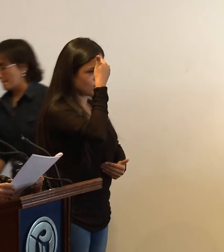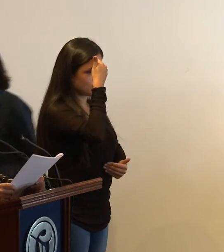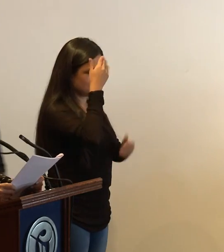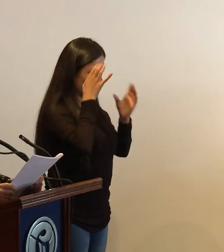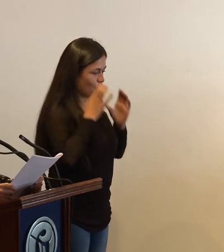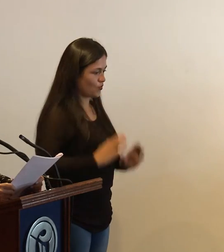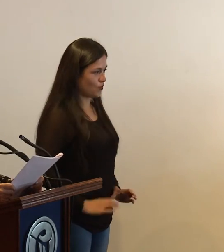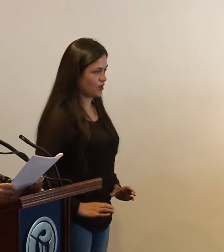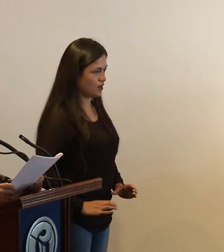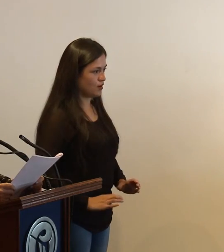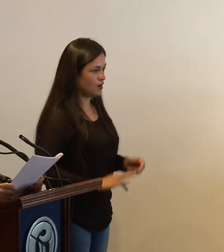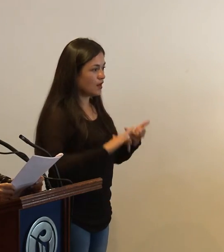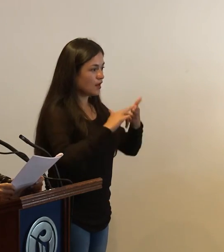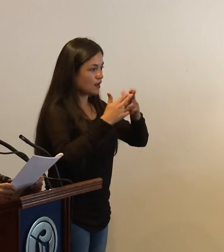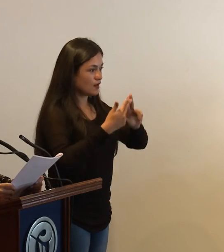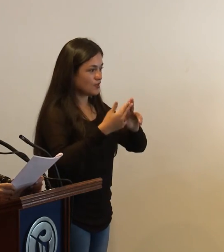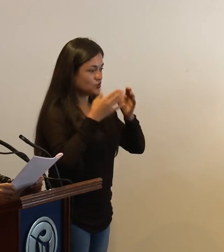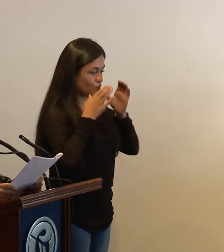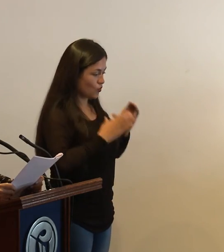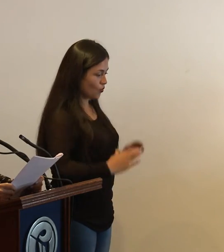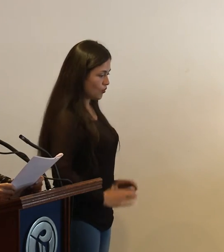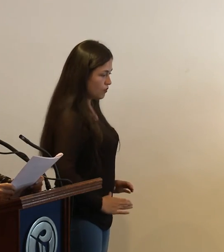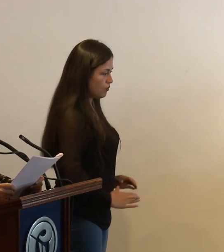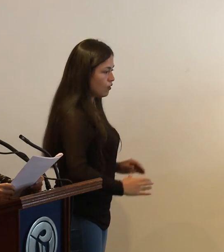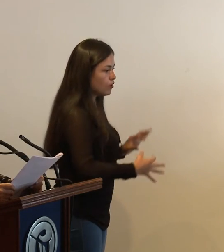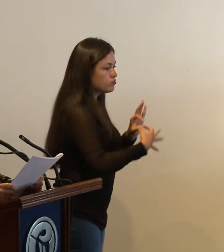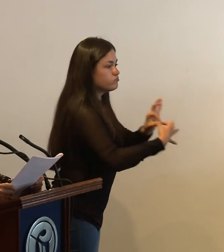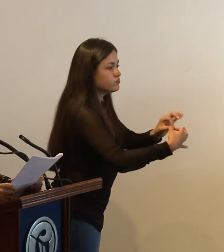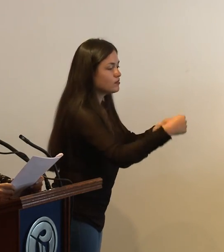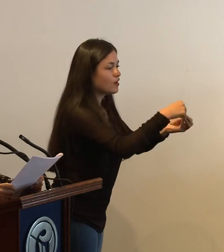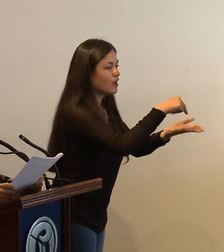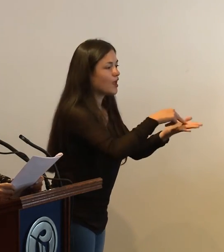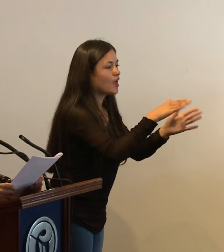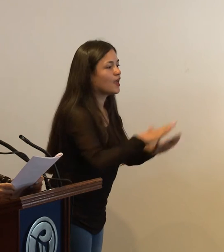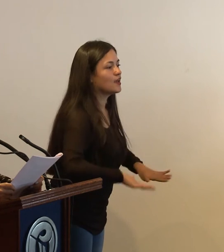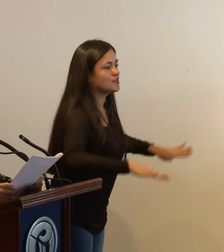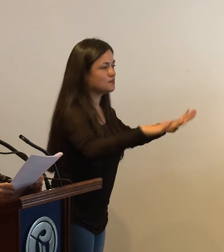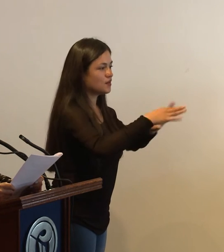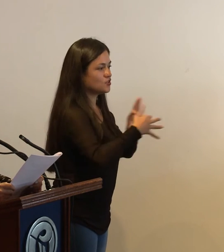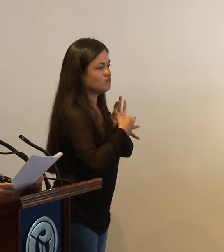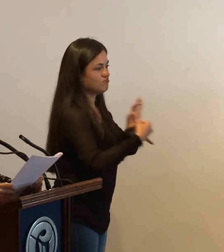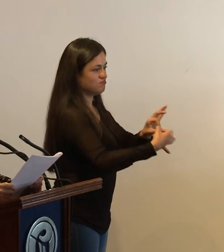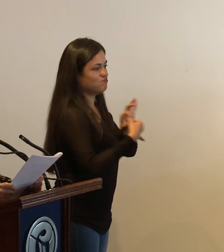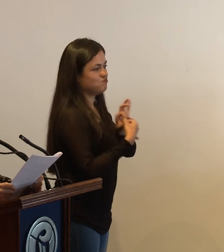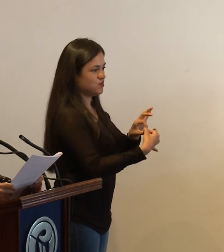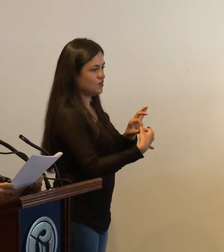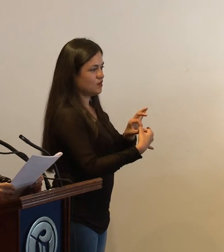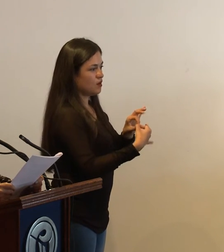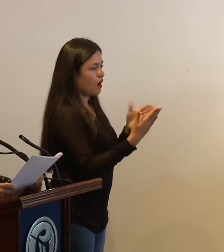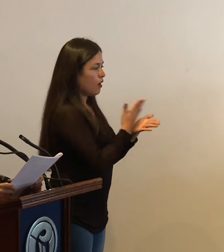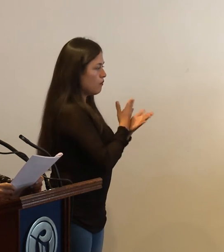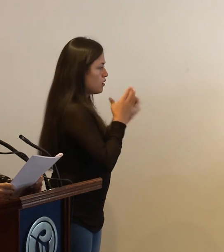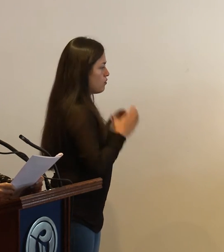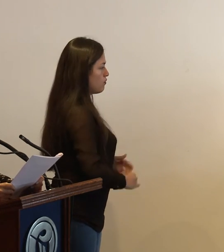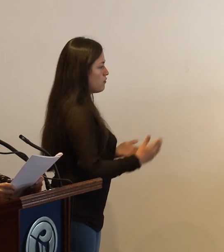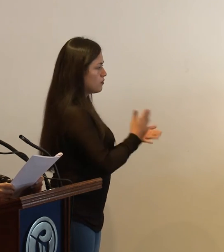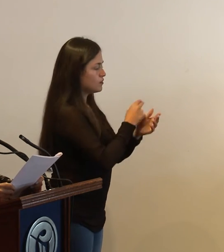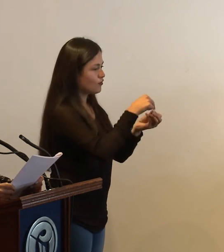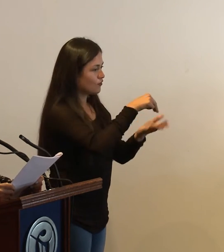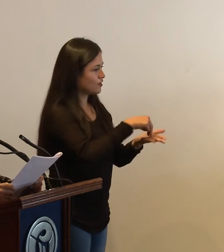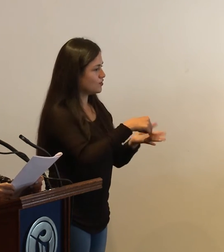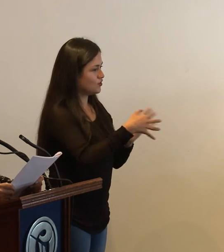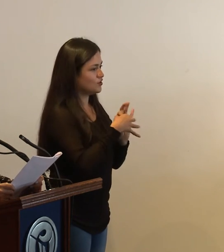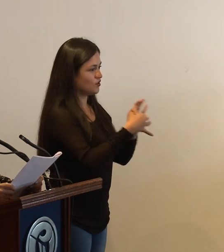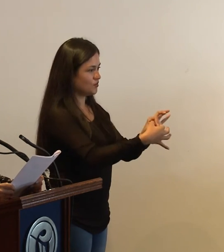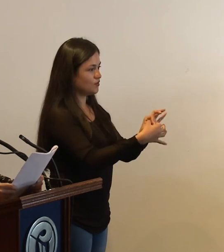corporal, la relación del cuerpo y el territorio, entendido como unidad, la reivindicación de prácticas diversas